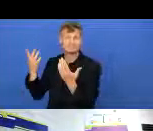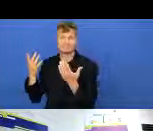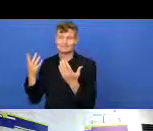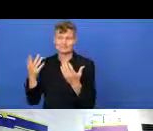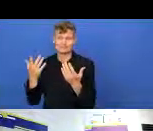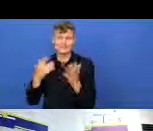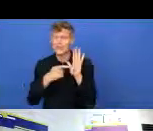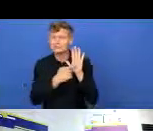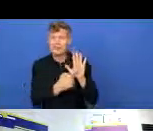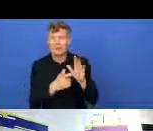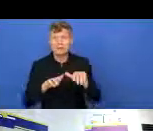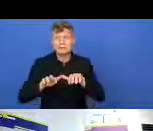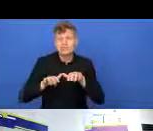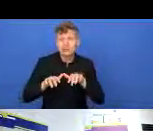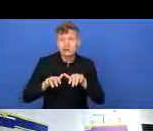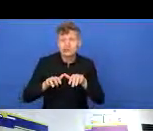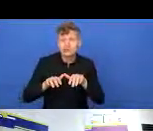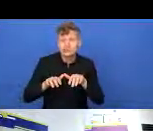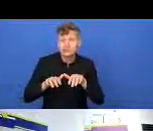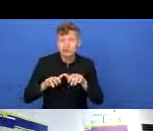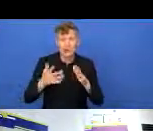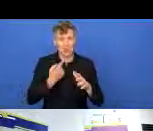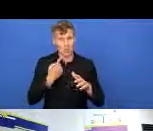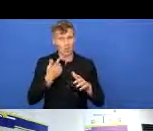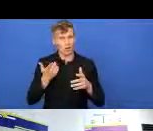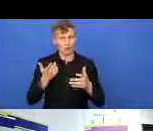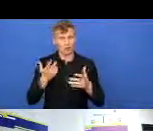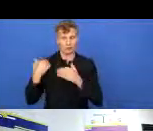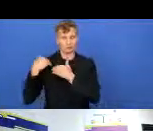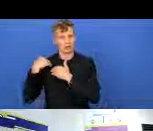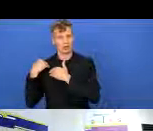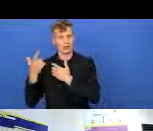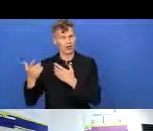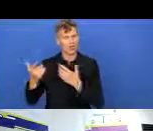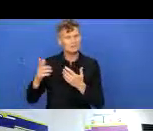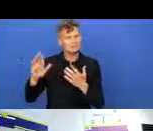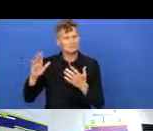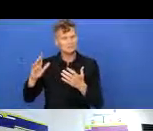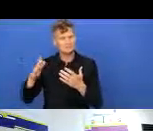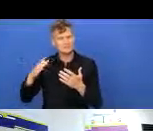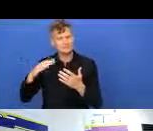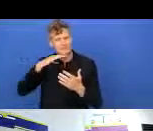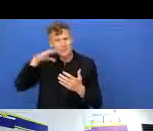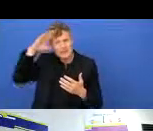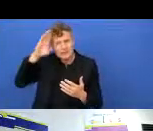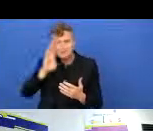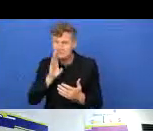peut être encouragé à condition de prendre en compte les principes d'inclusion, d'équité et d'accessibilité.